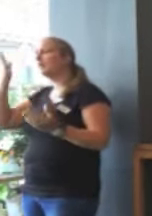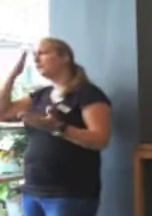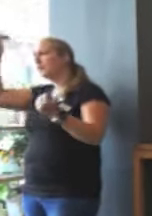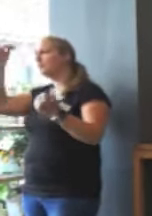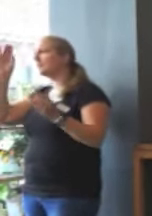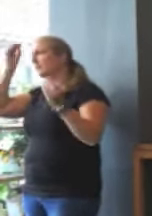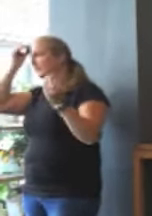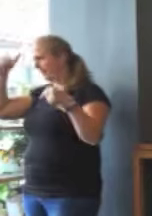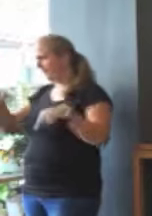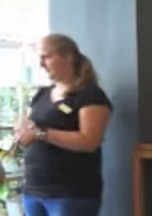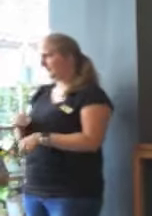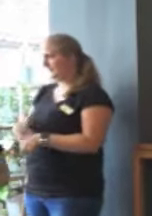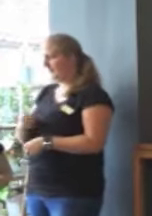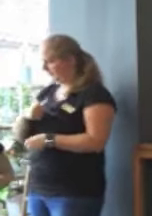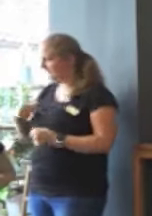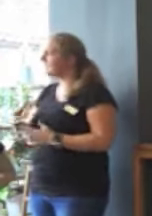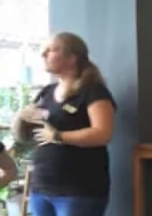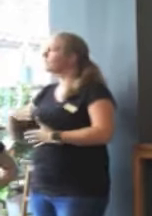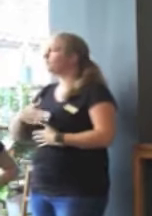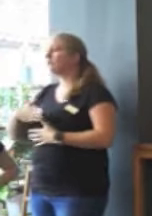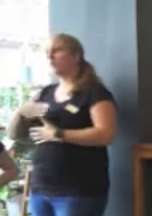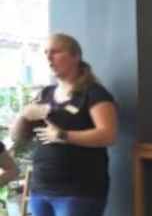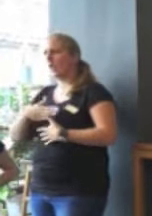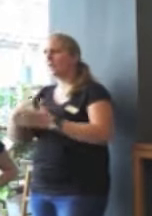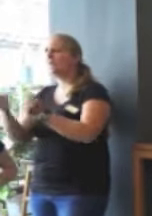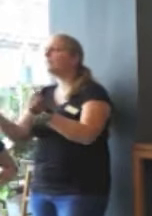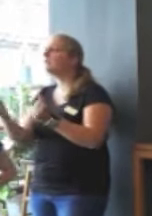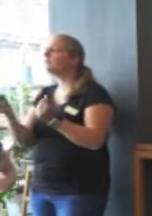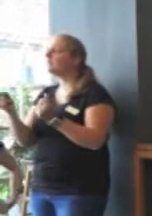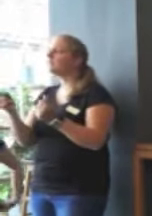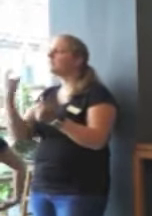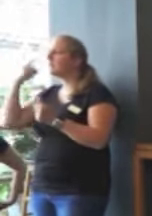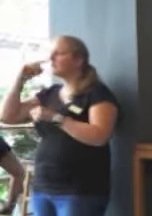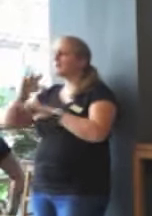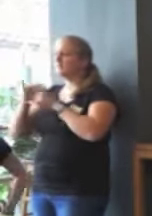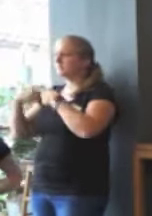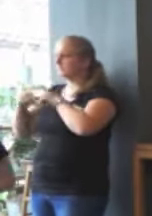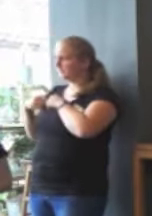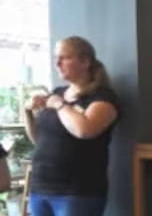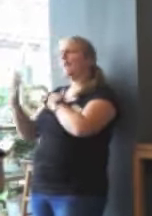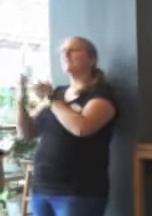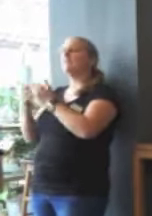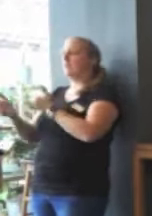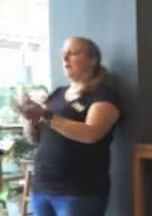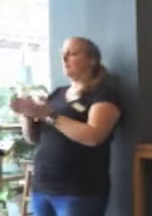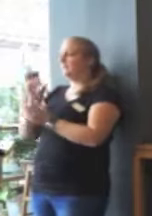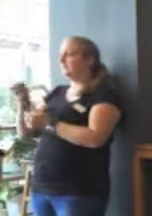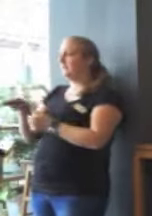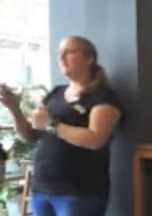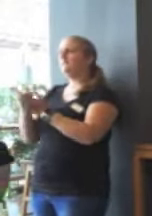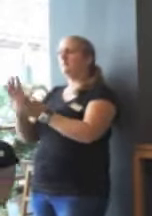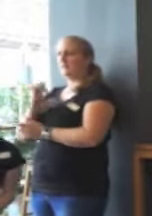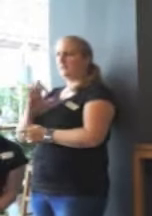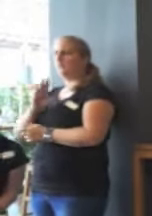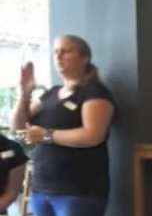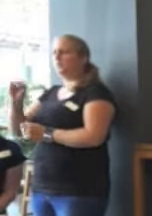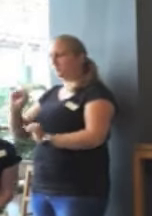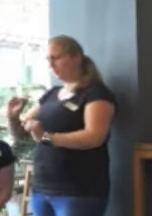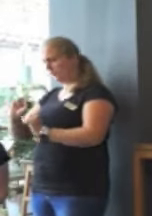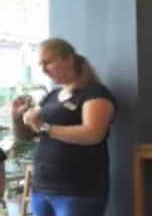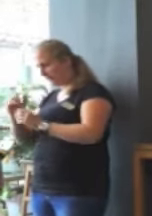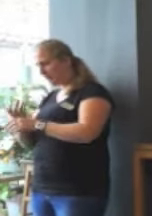över. Men det som har bakgrunden till att Arbetssam finns, det är ju att man behövde utveckla kompetensen